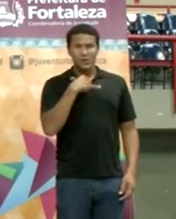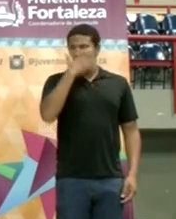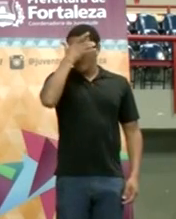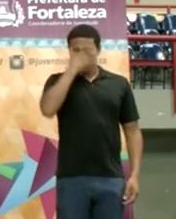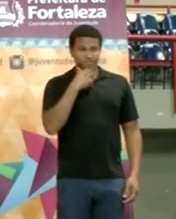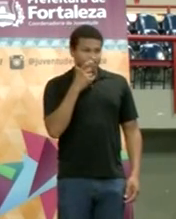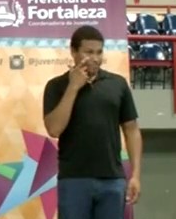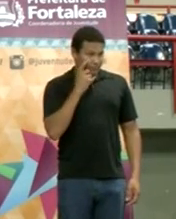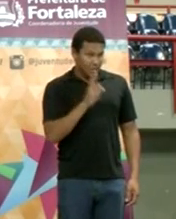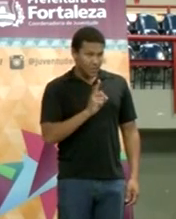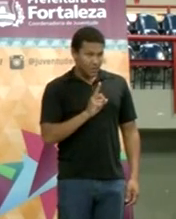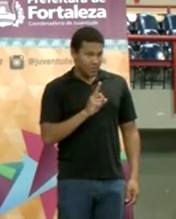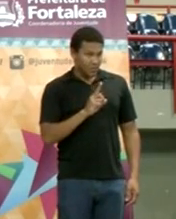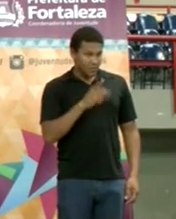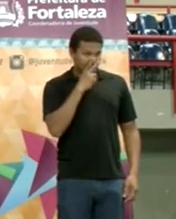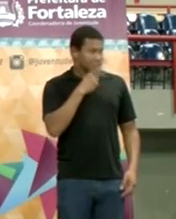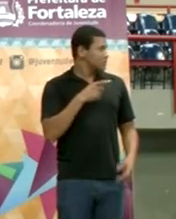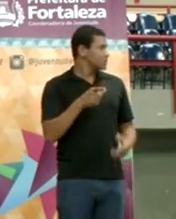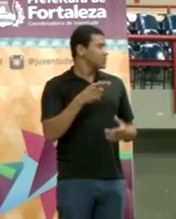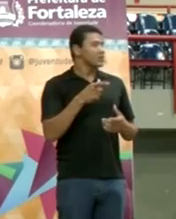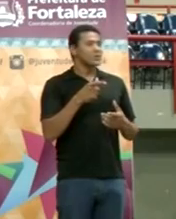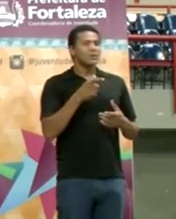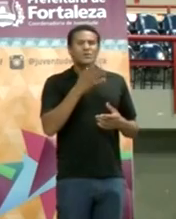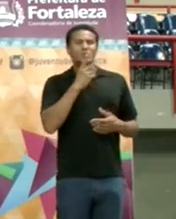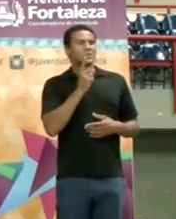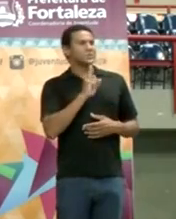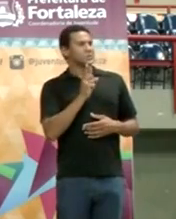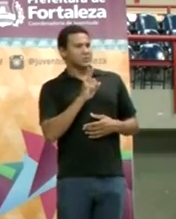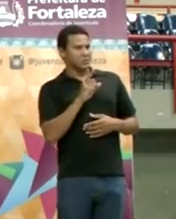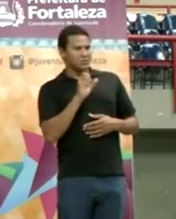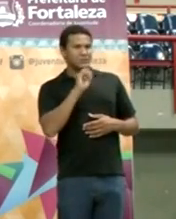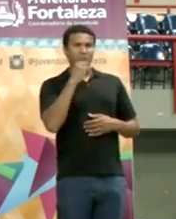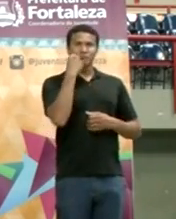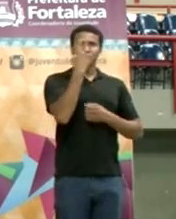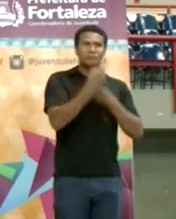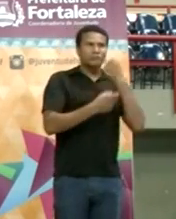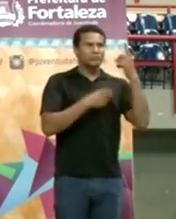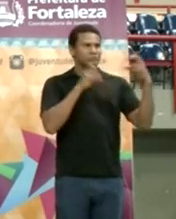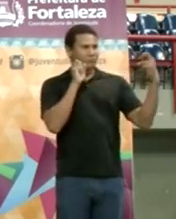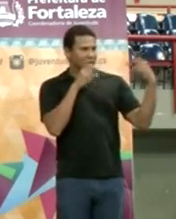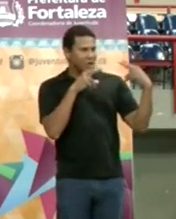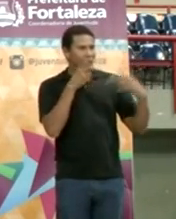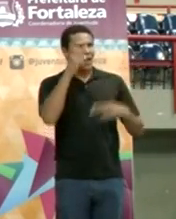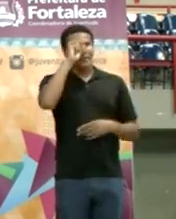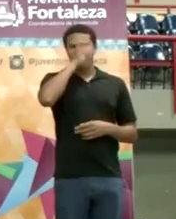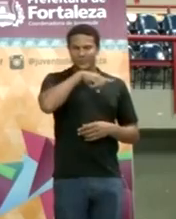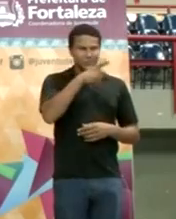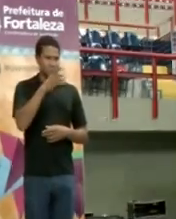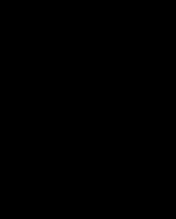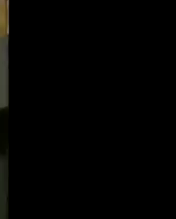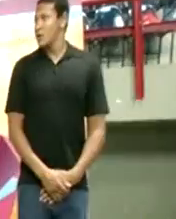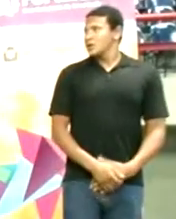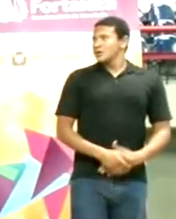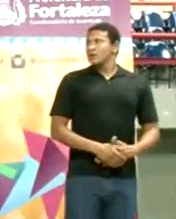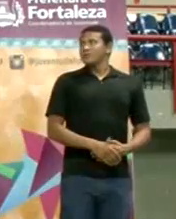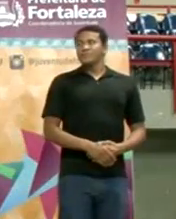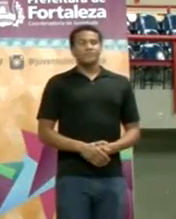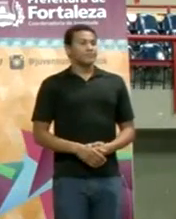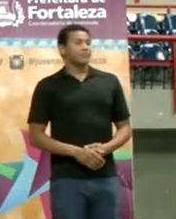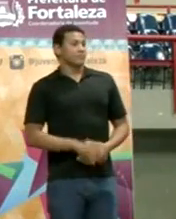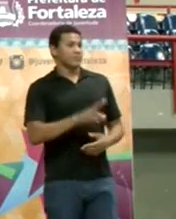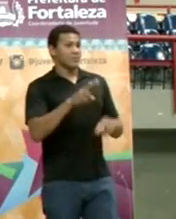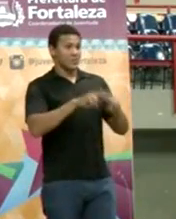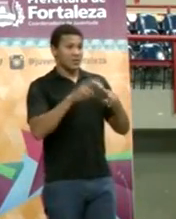reconhece. Dentro desse contexto, é preciso que você reative a memória das suas células de defesa, tá? Então,